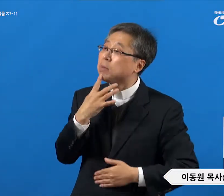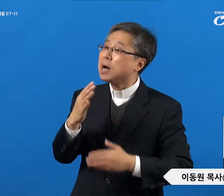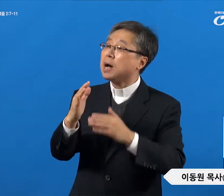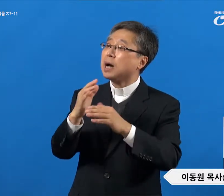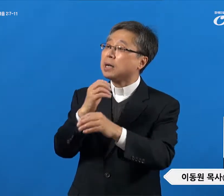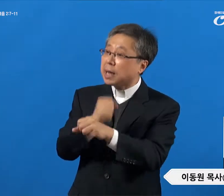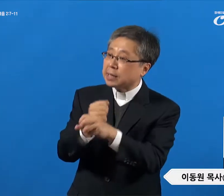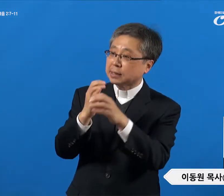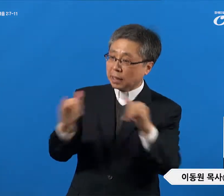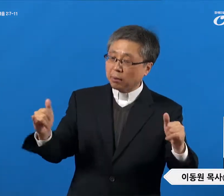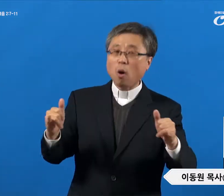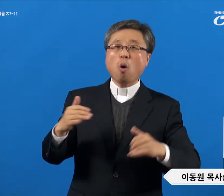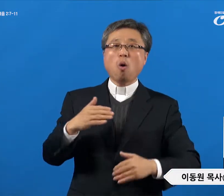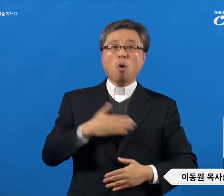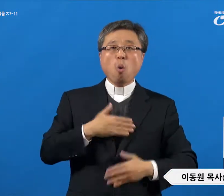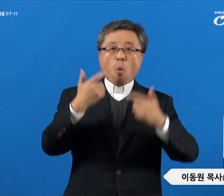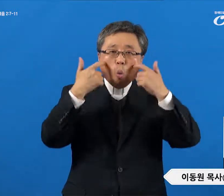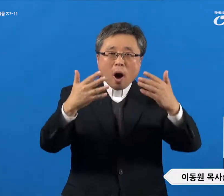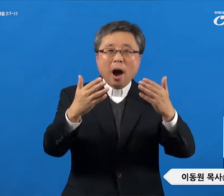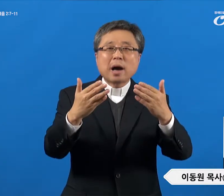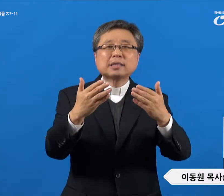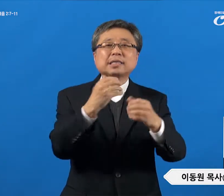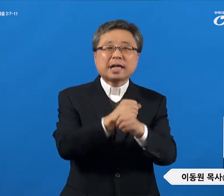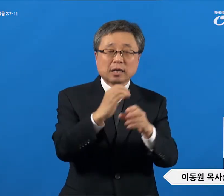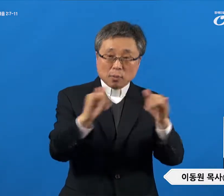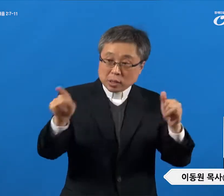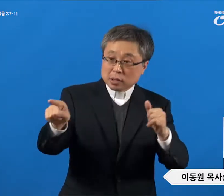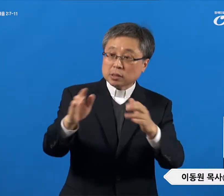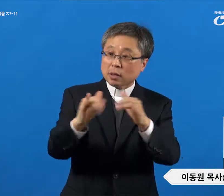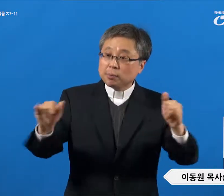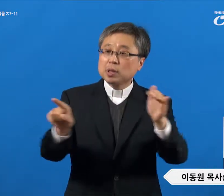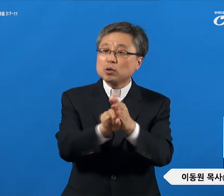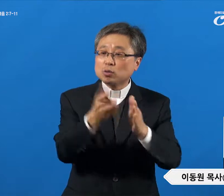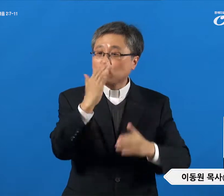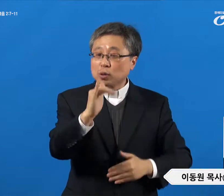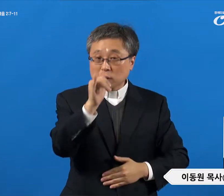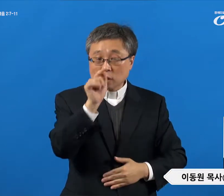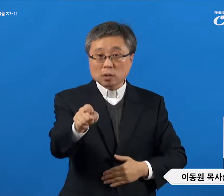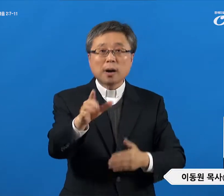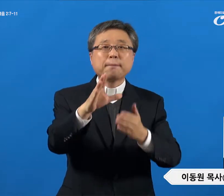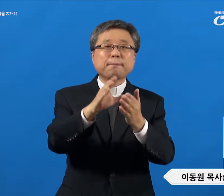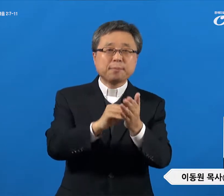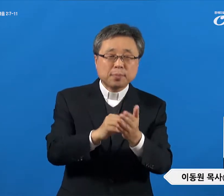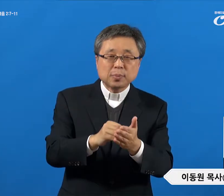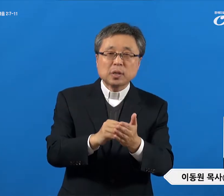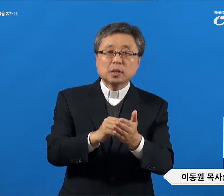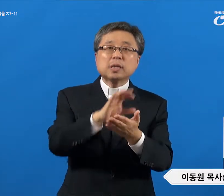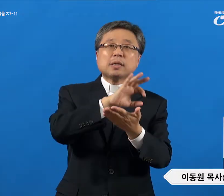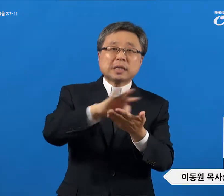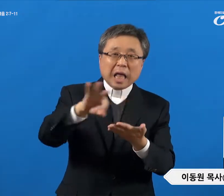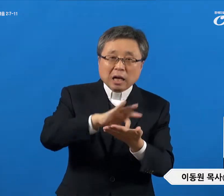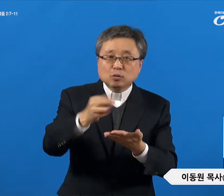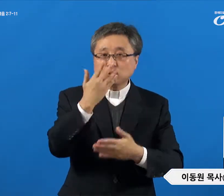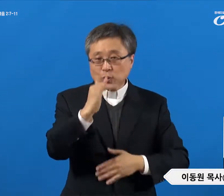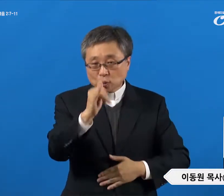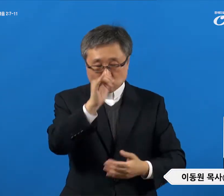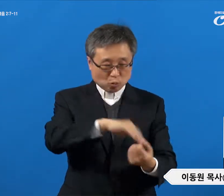확실한 사람이다. 그리고 이 사람은 믿을 수 있다. 그러면 그 사람에게 비밀을 다룰 수 있는 권한을